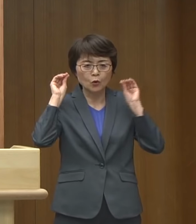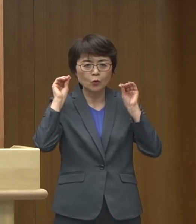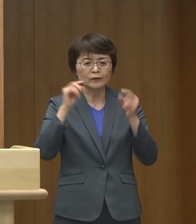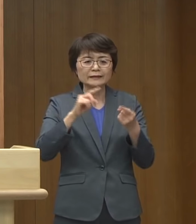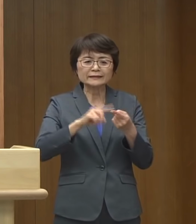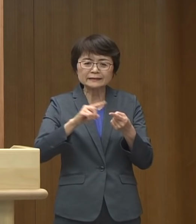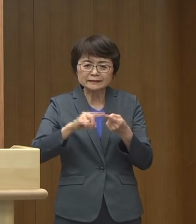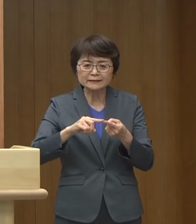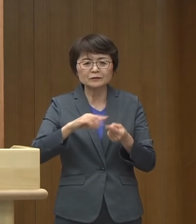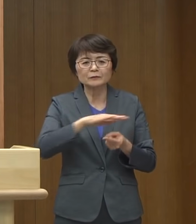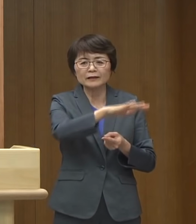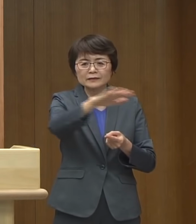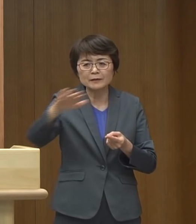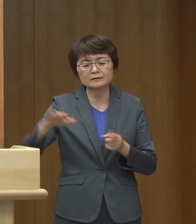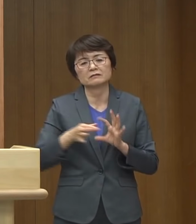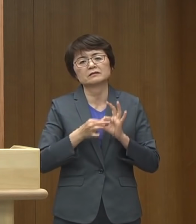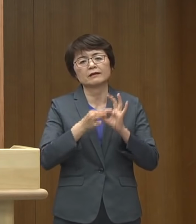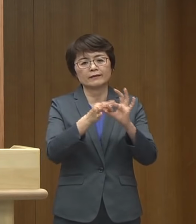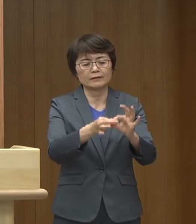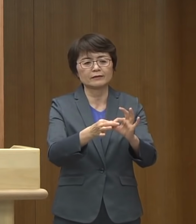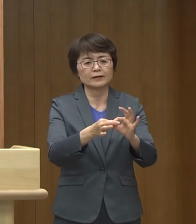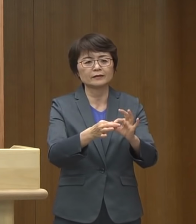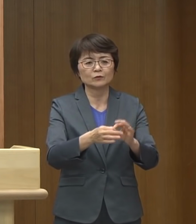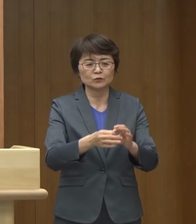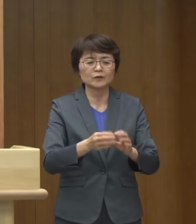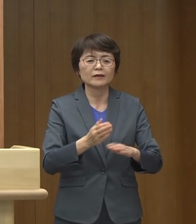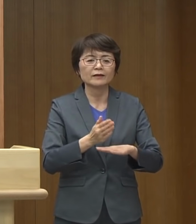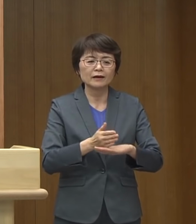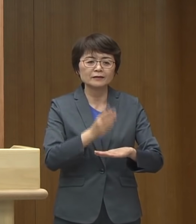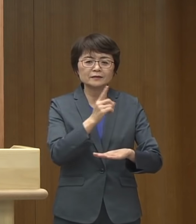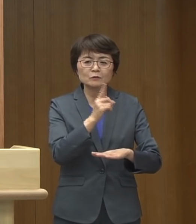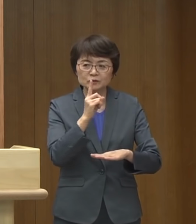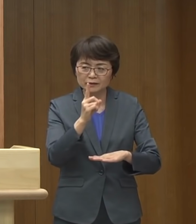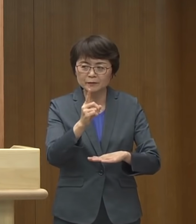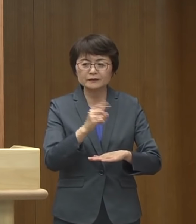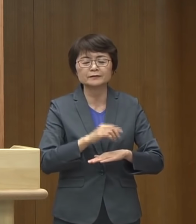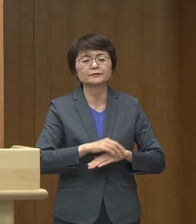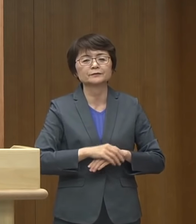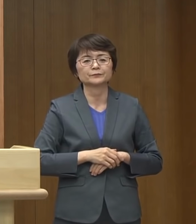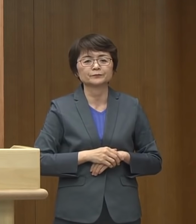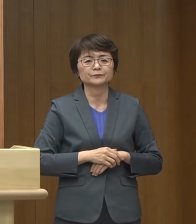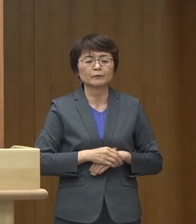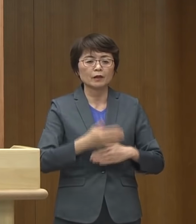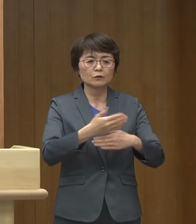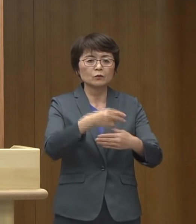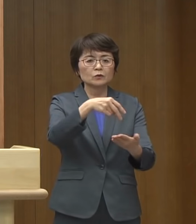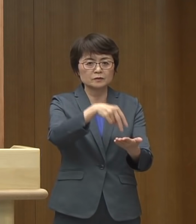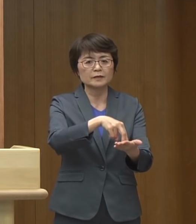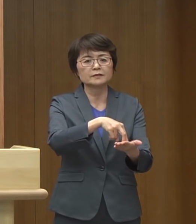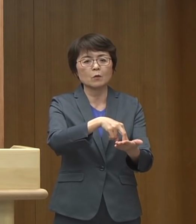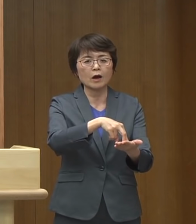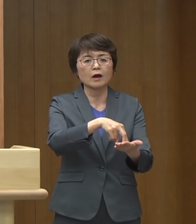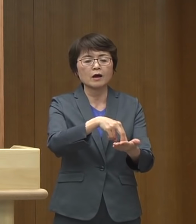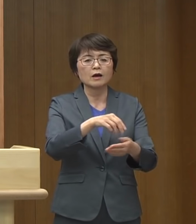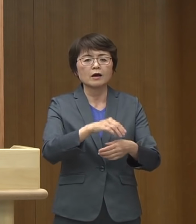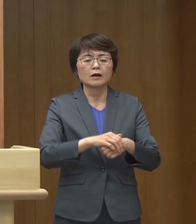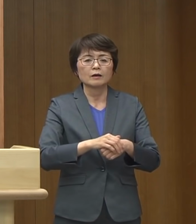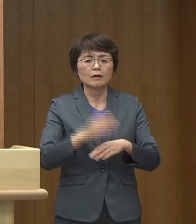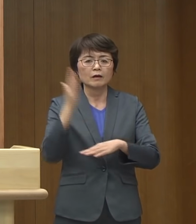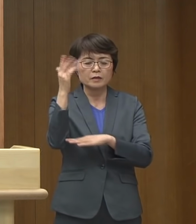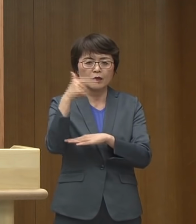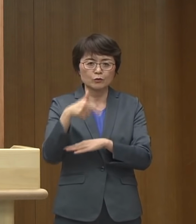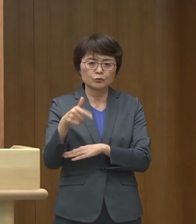民の皆様にお伝えをいただいておりますことに感謝申し上げます。どんといたしましても、政府に